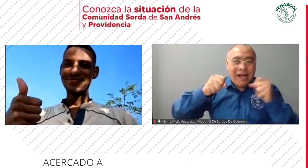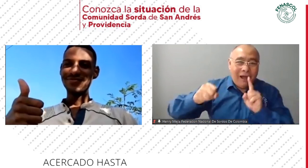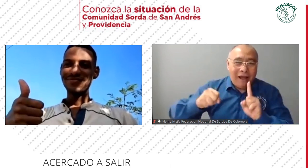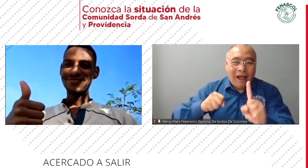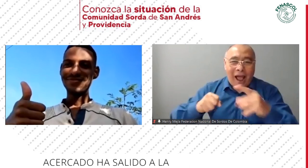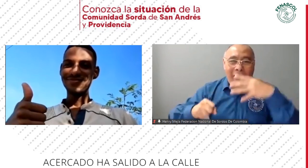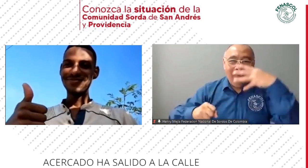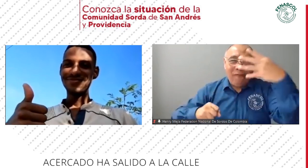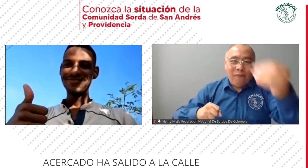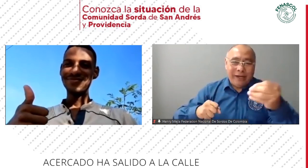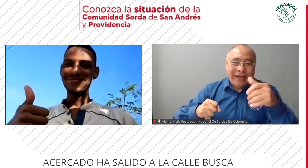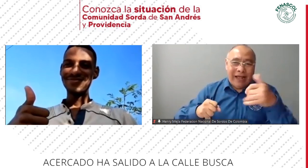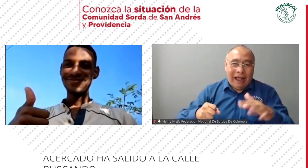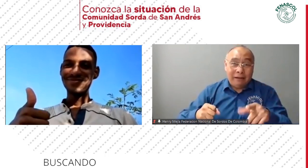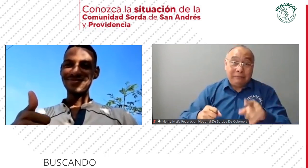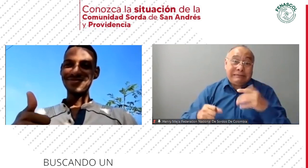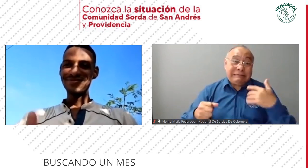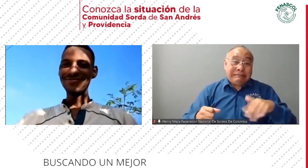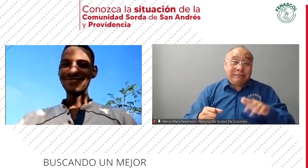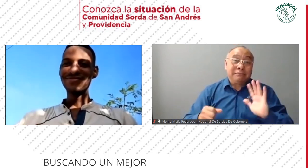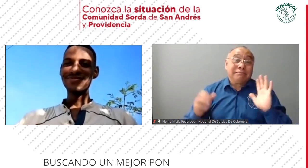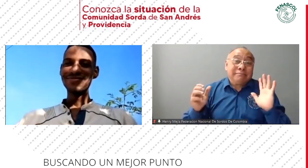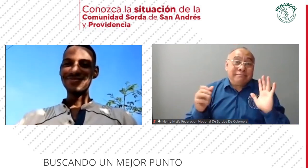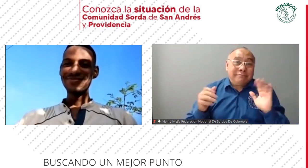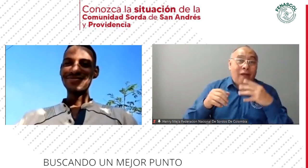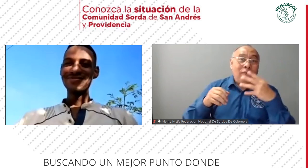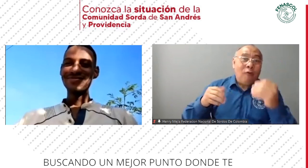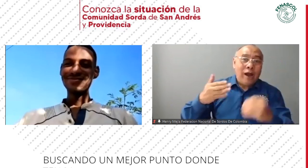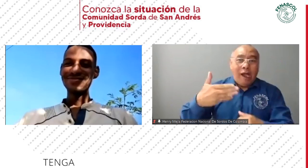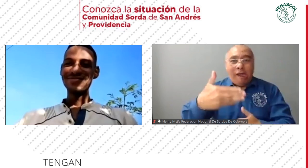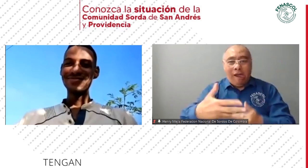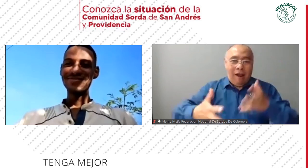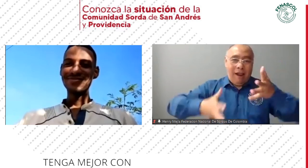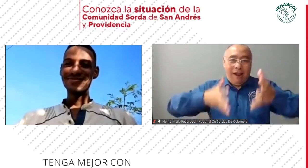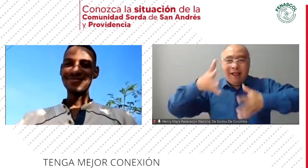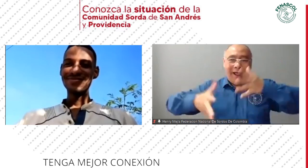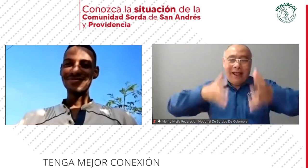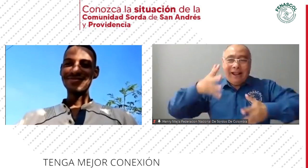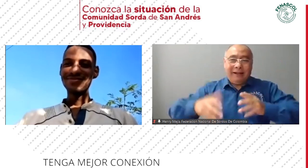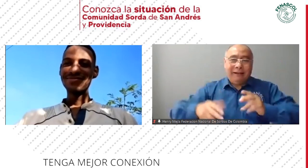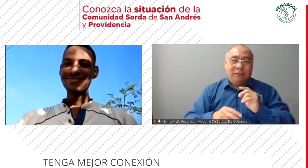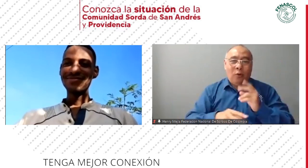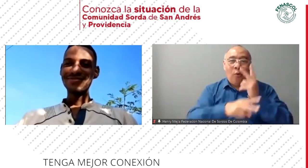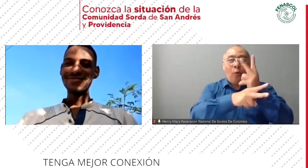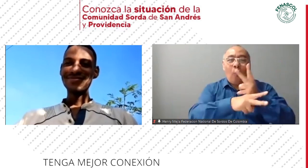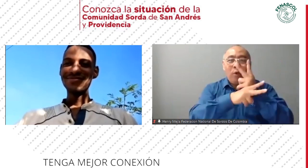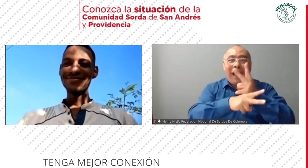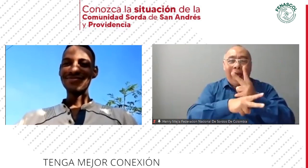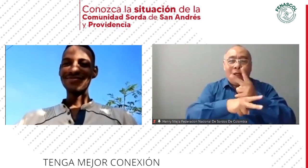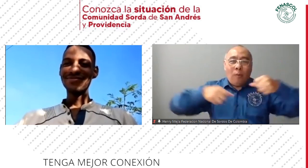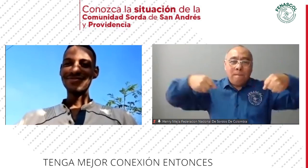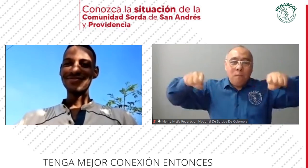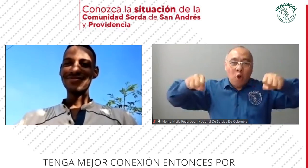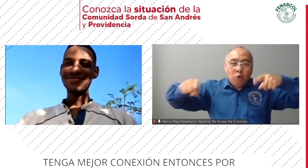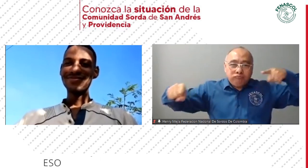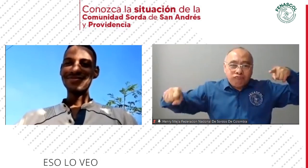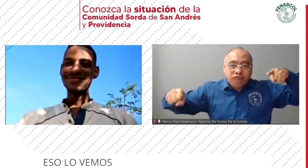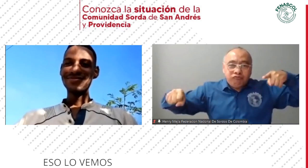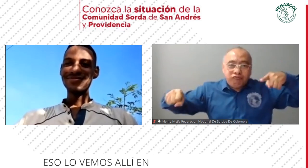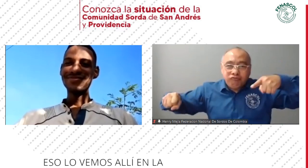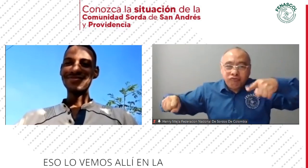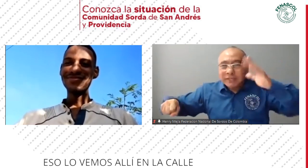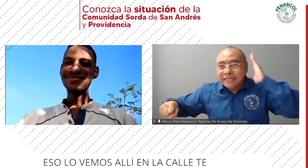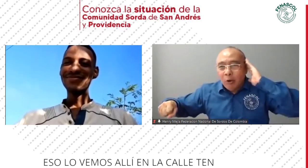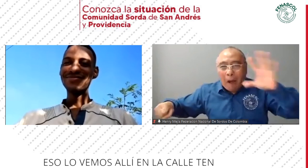ha salido a la calle buscando un mejor punto donde tenga mejor conexión entonces por eso lo vemos